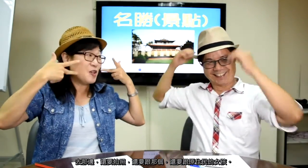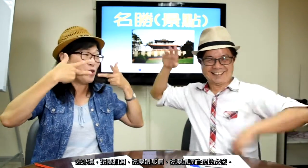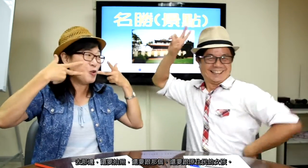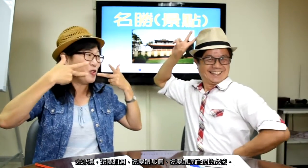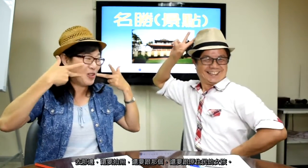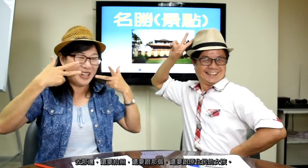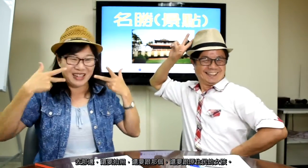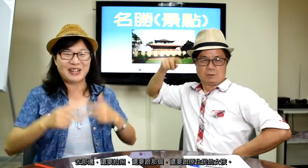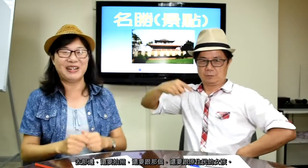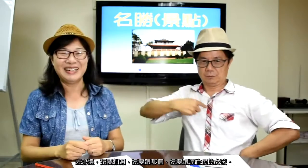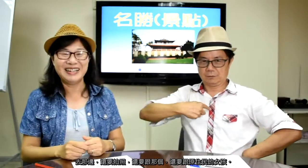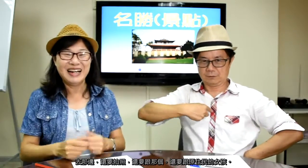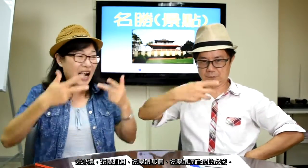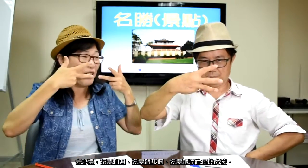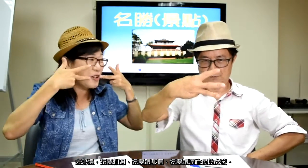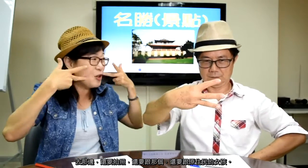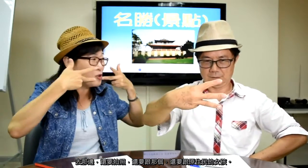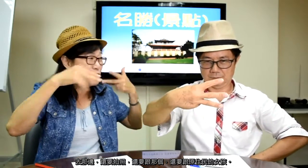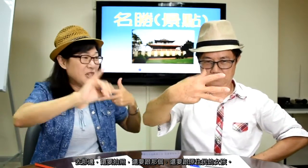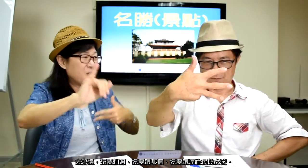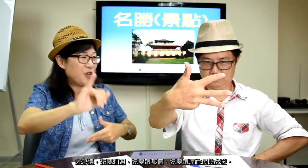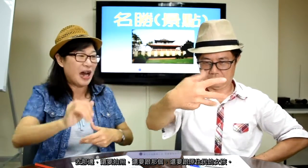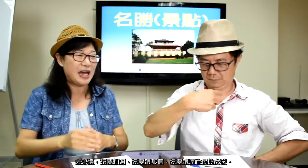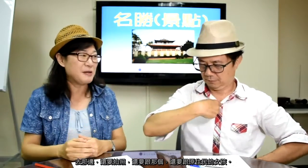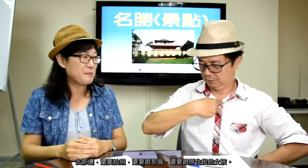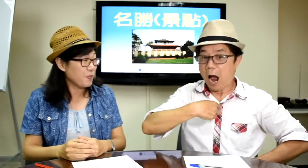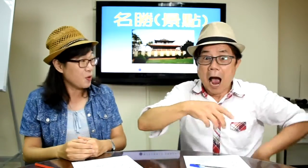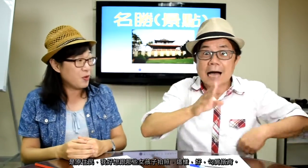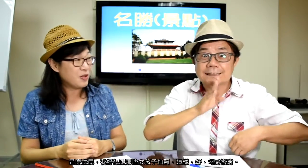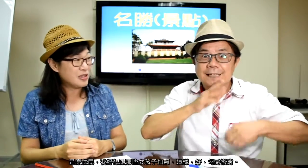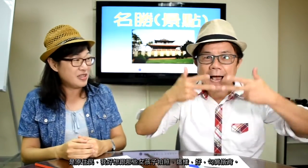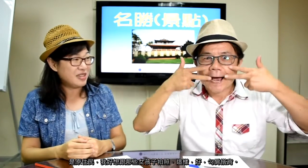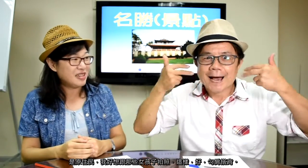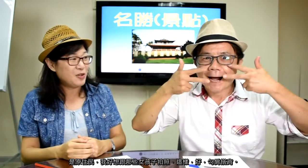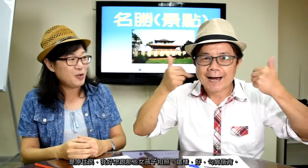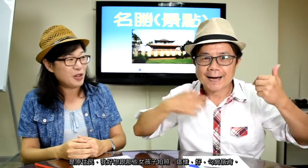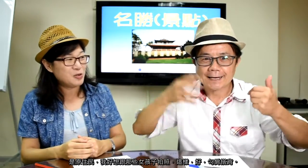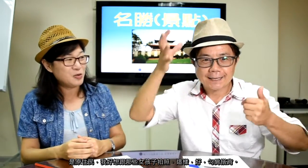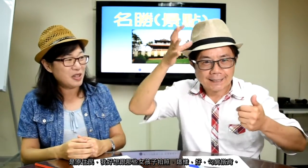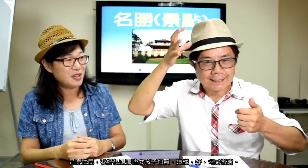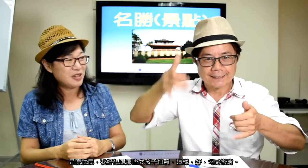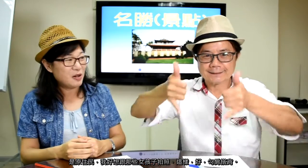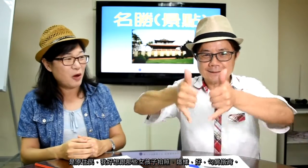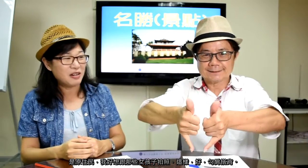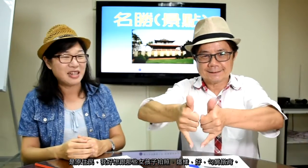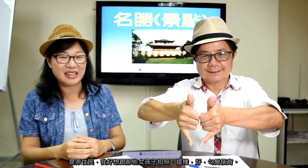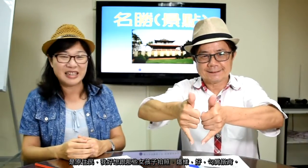对，还要跟原住民的女孩，是原住民。我好想跟那